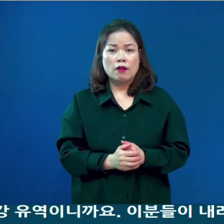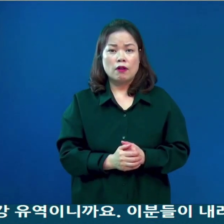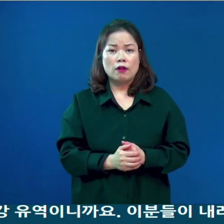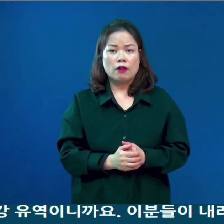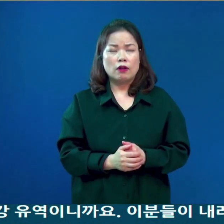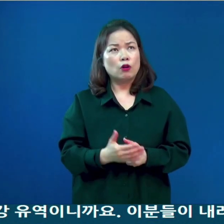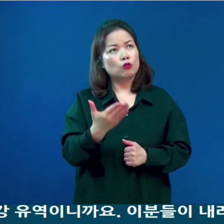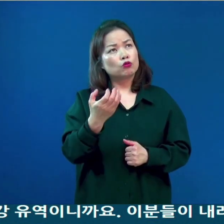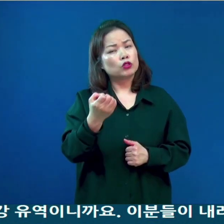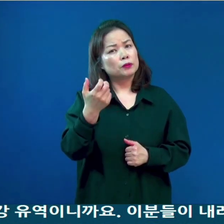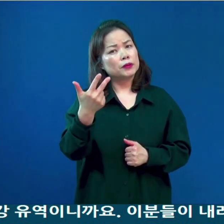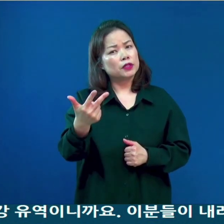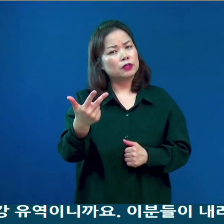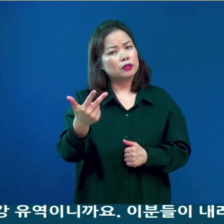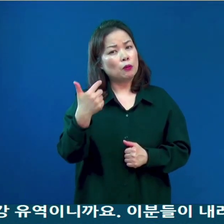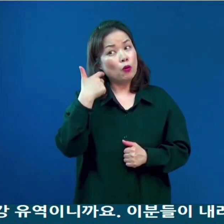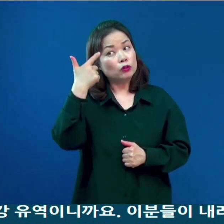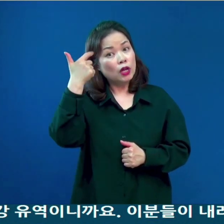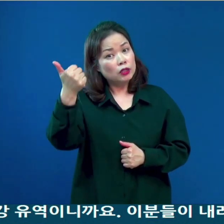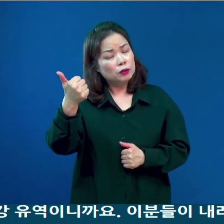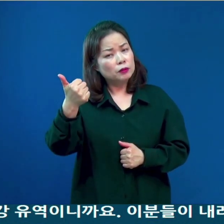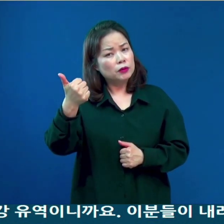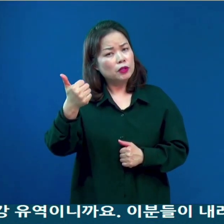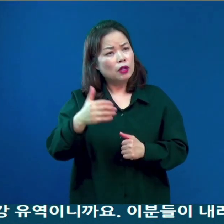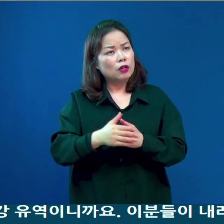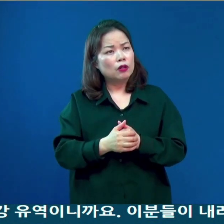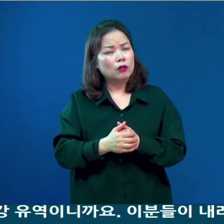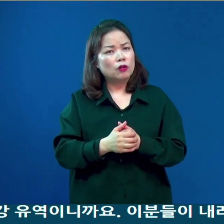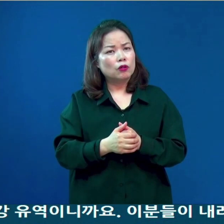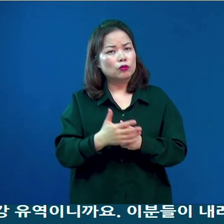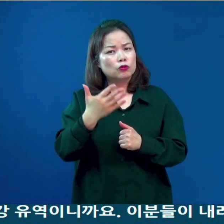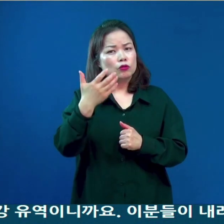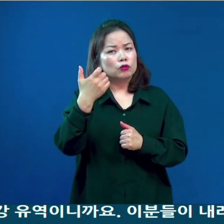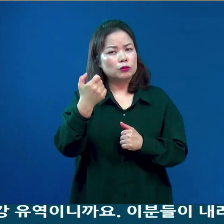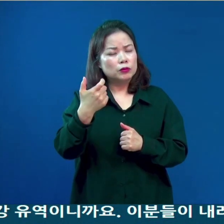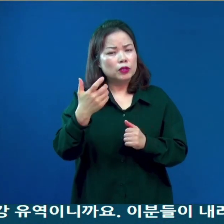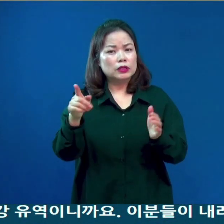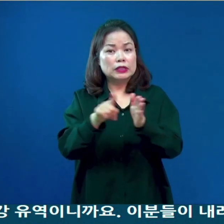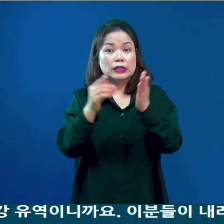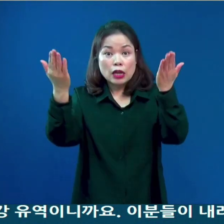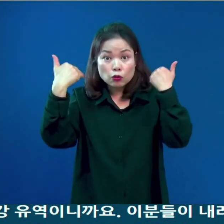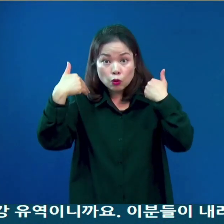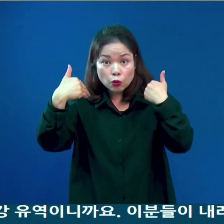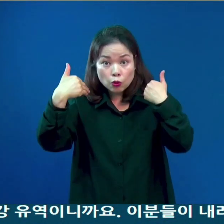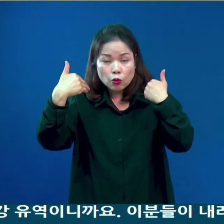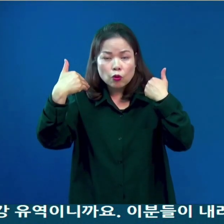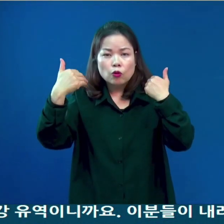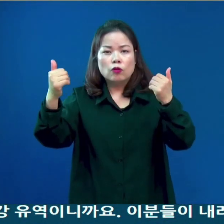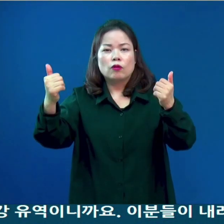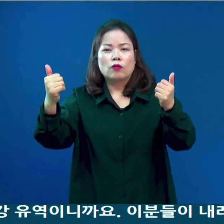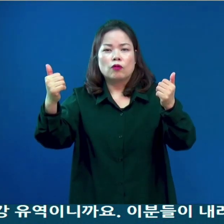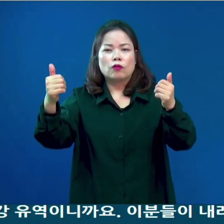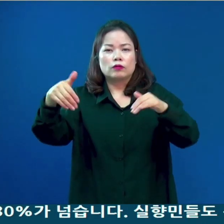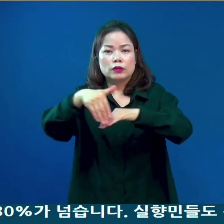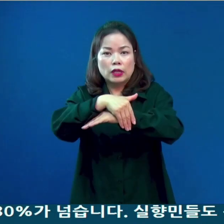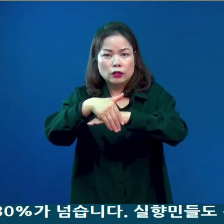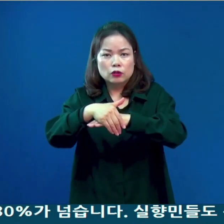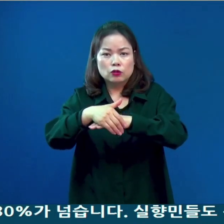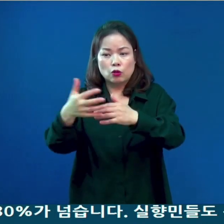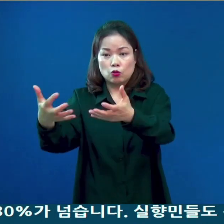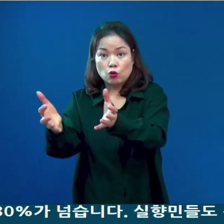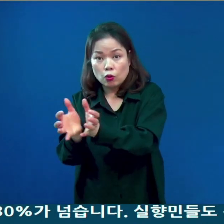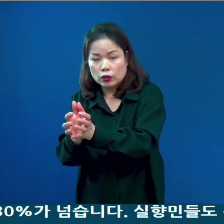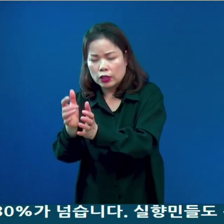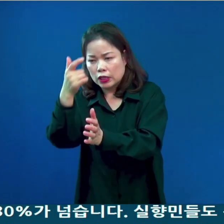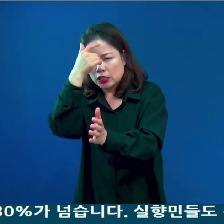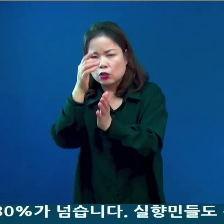제가 94년에 콜링을 받고 96년에 신학교를 가고 거기서 우리 그 신학교 내에서 동아리를 만들어서